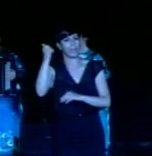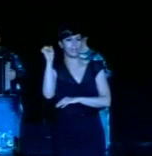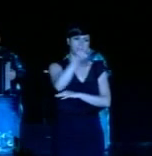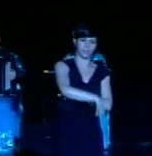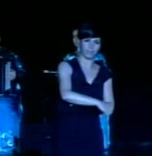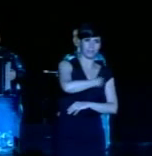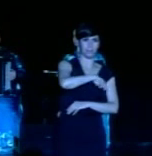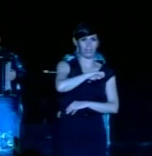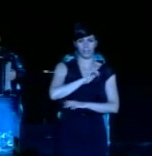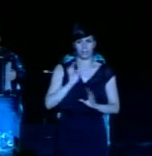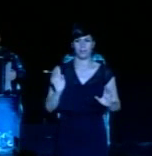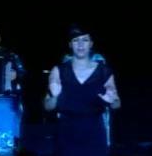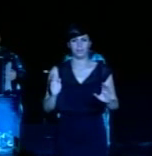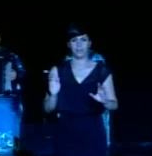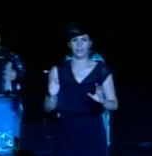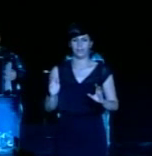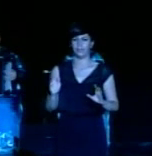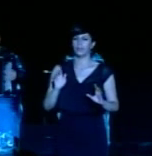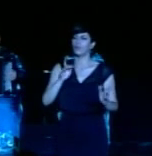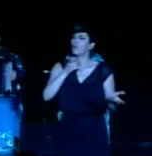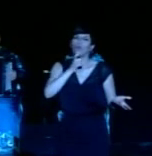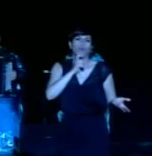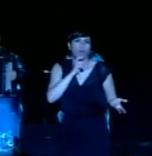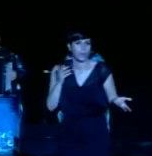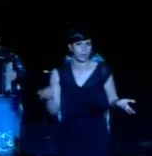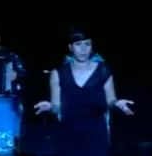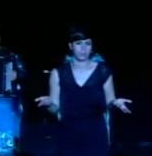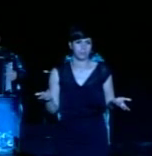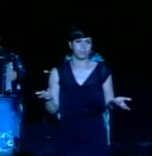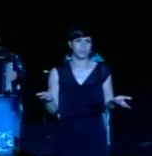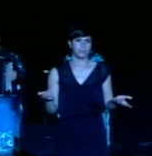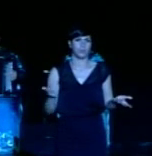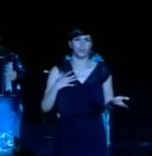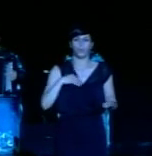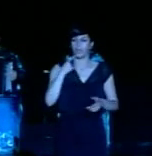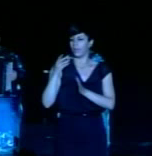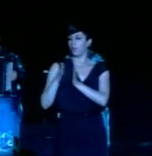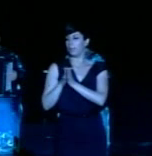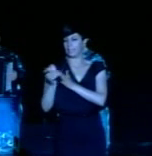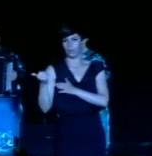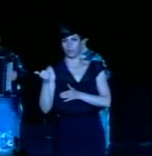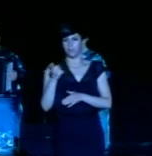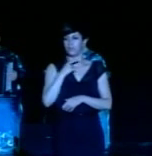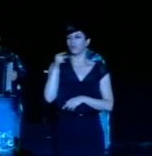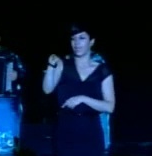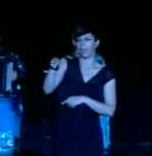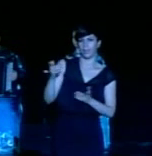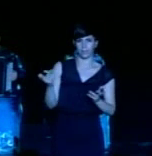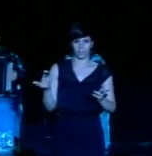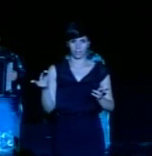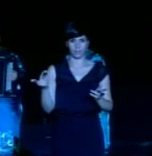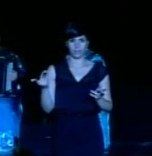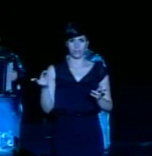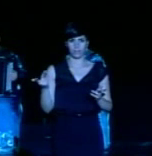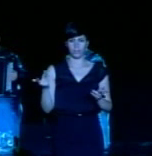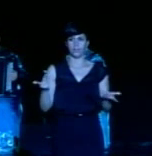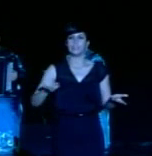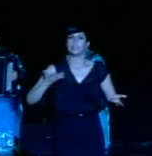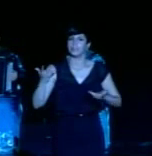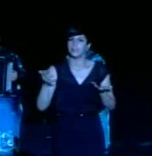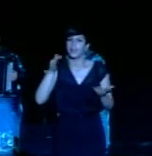Decir. Claro, entonces, ¿cómo? Claro, pues tú le puedes decir al compañero, me gusta fulanita, pero ¿y